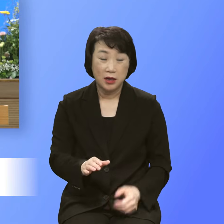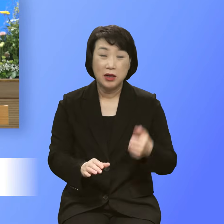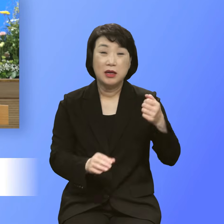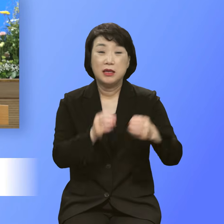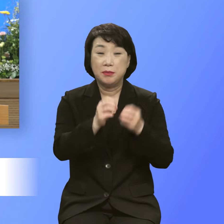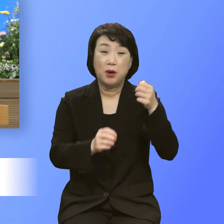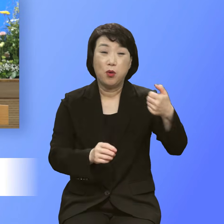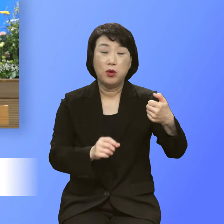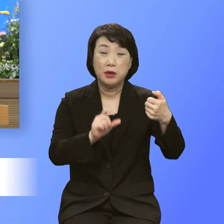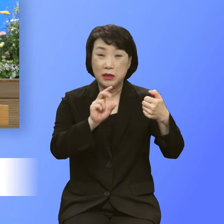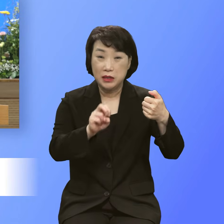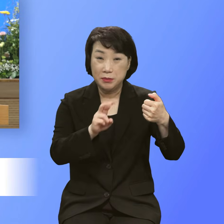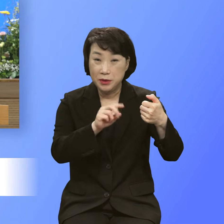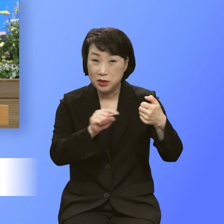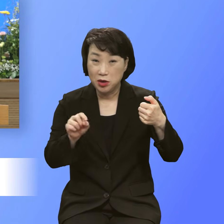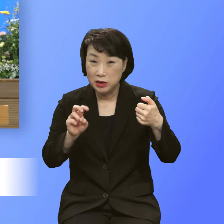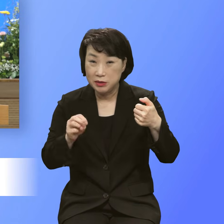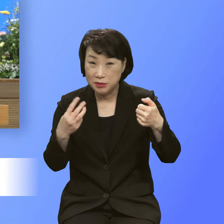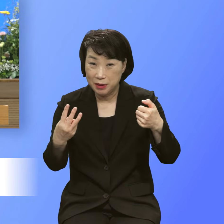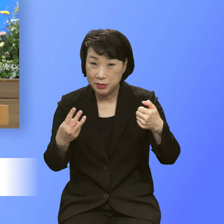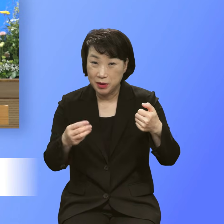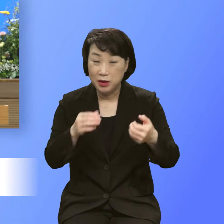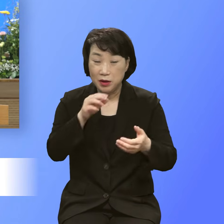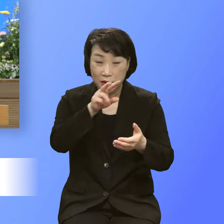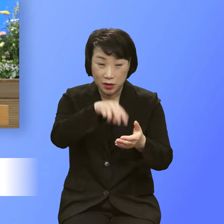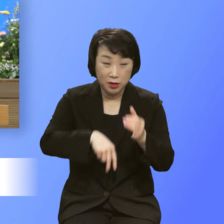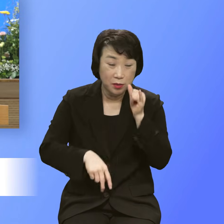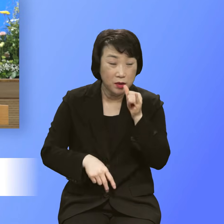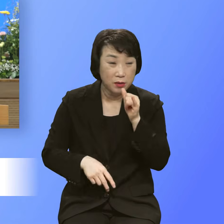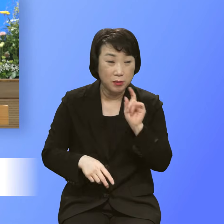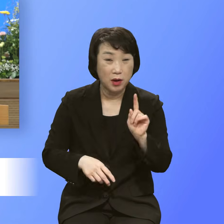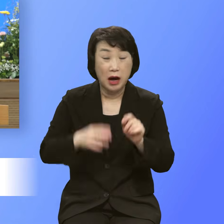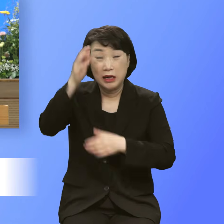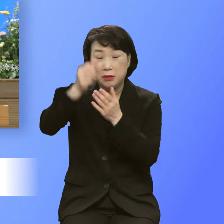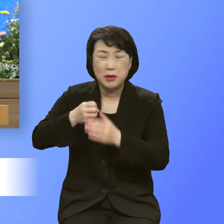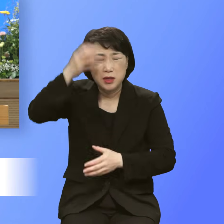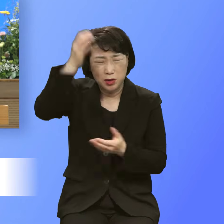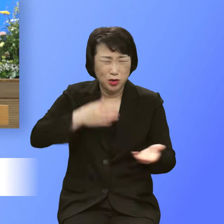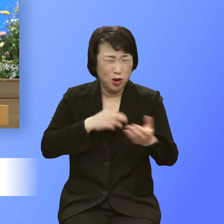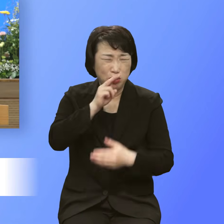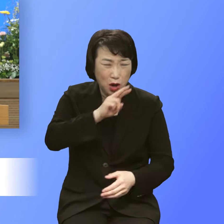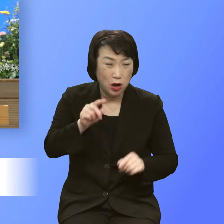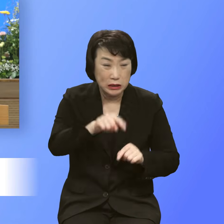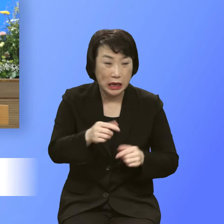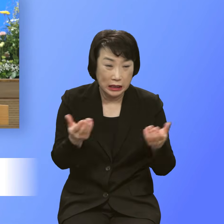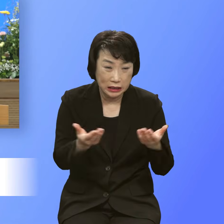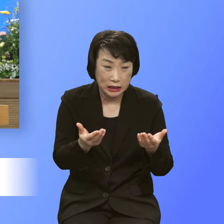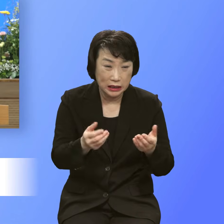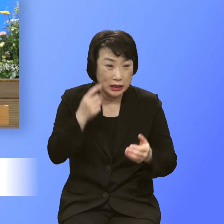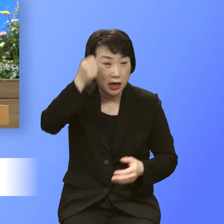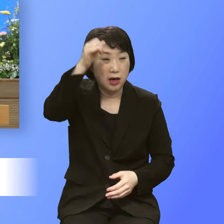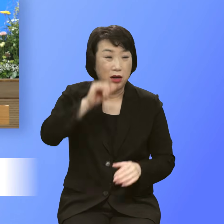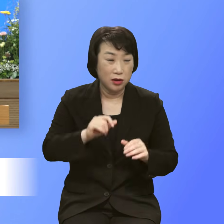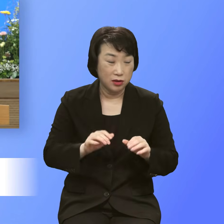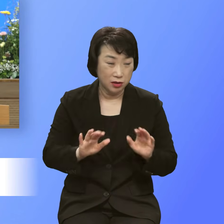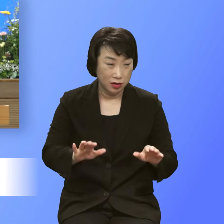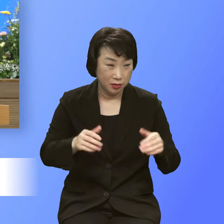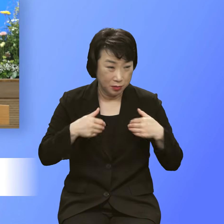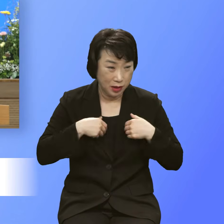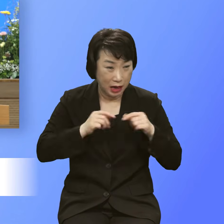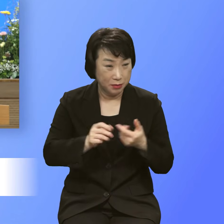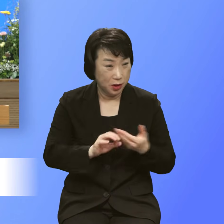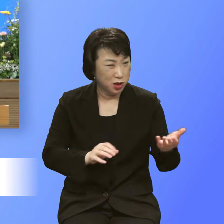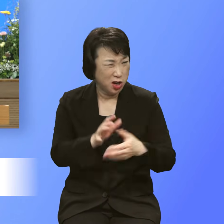22절 23절에 하나님을 잊어버린 너희여, 이제 이를 생각하라. 그렇다면 내가